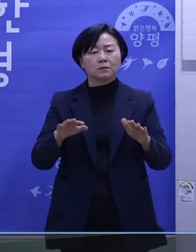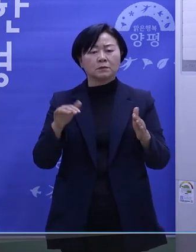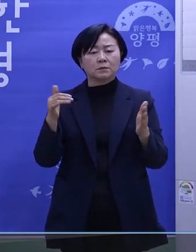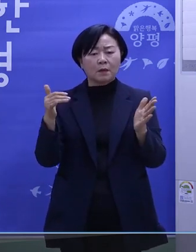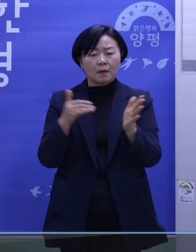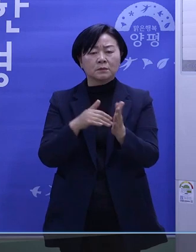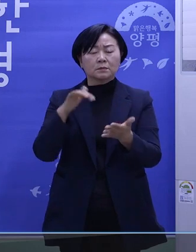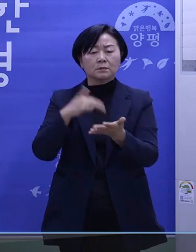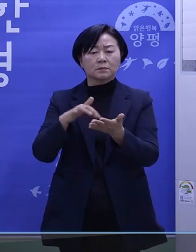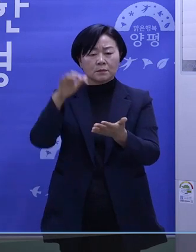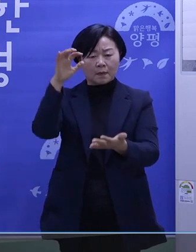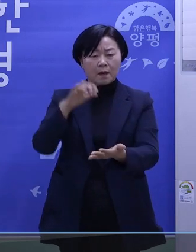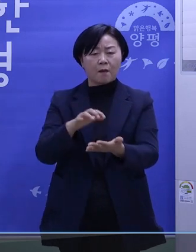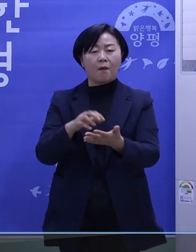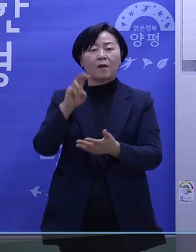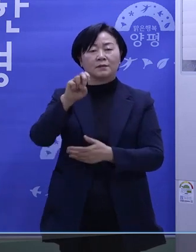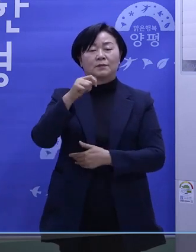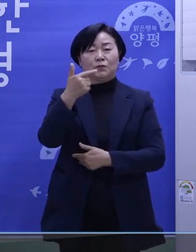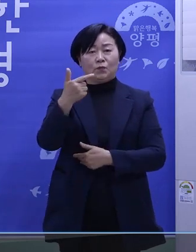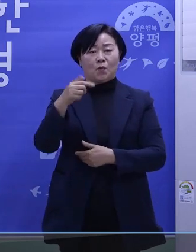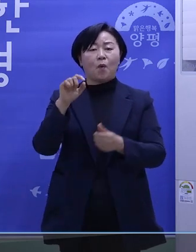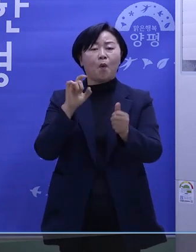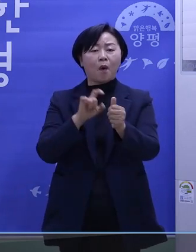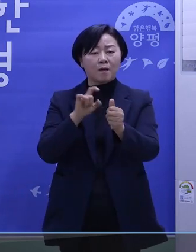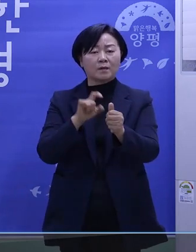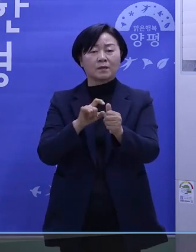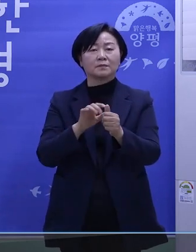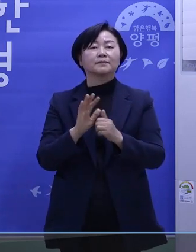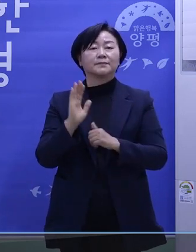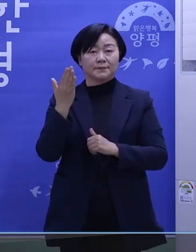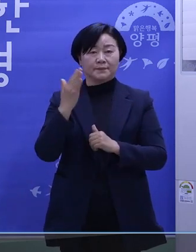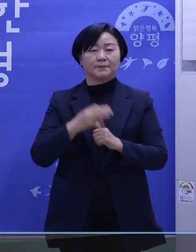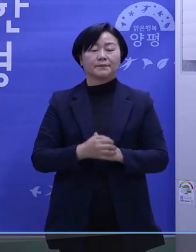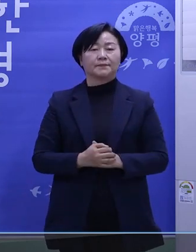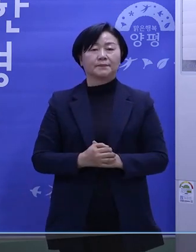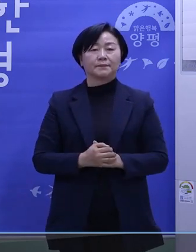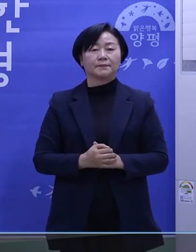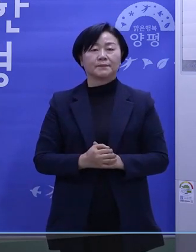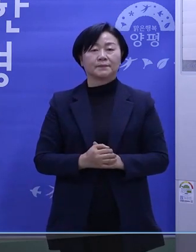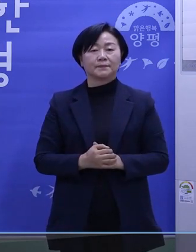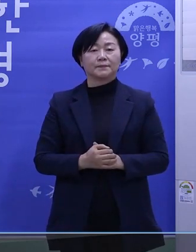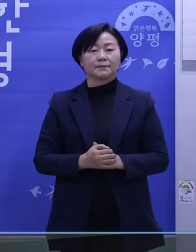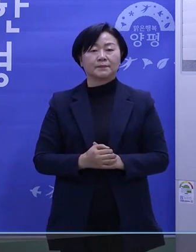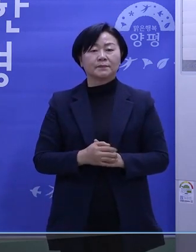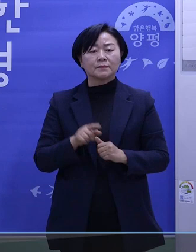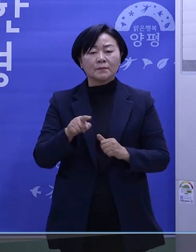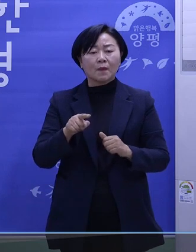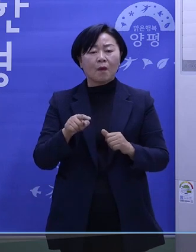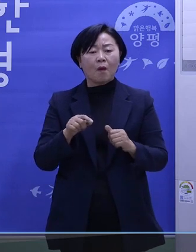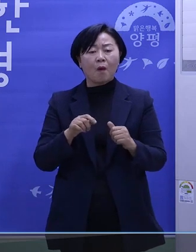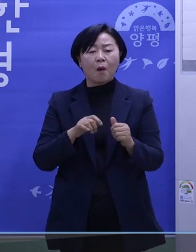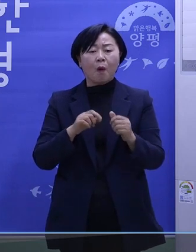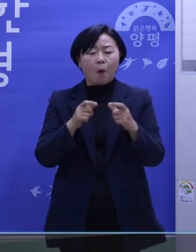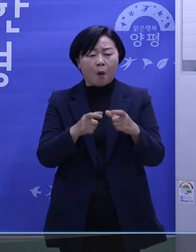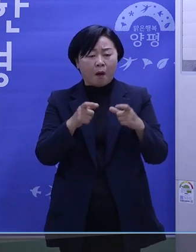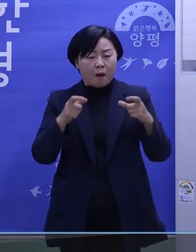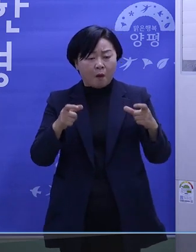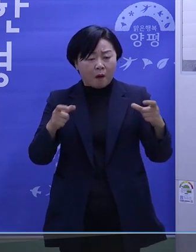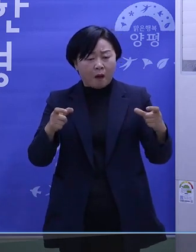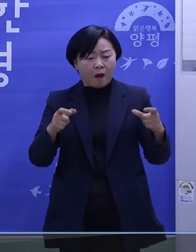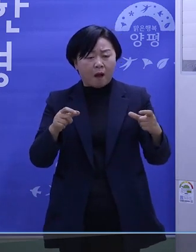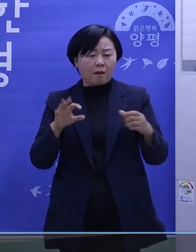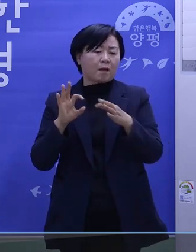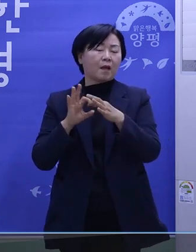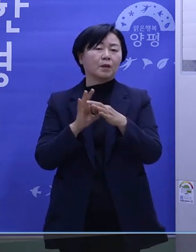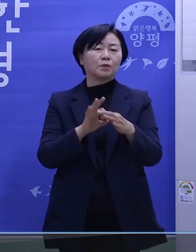총 26명의 누적 확진자가 발생하였습니다. 이러한 확산세는